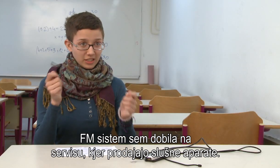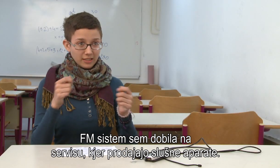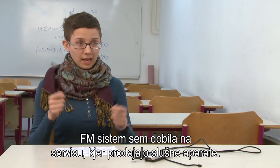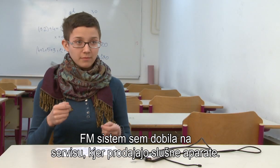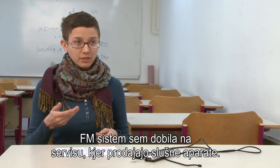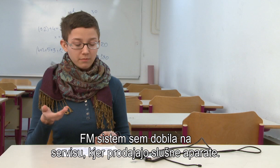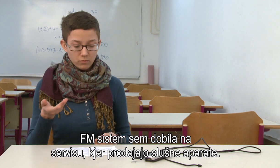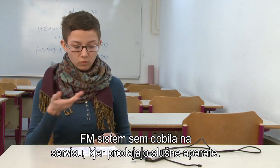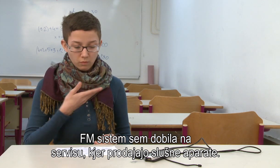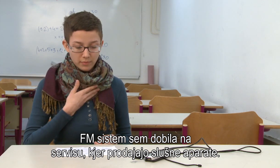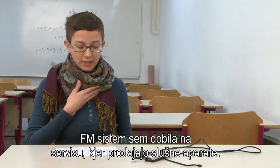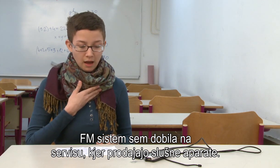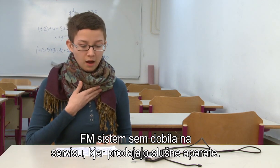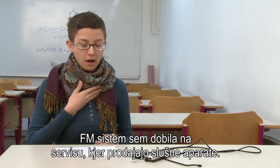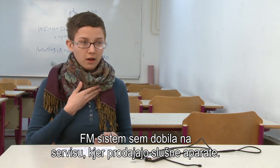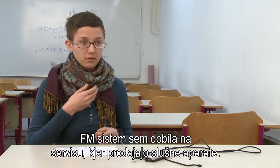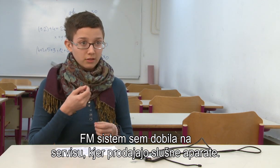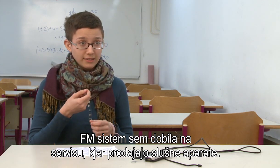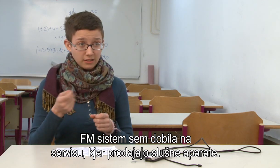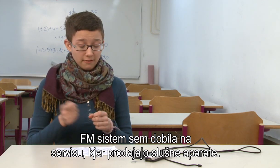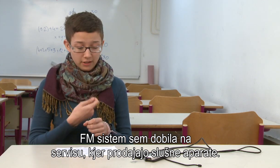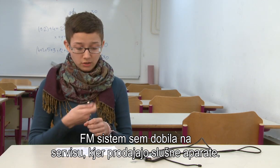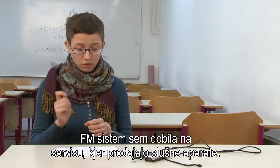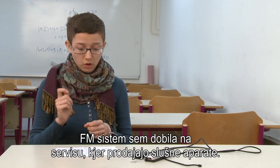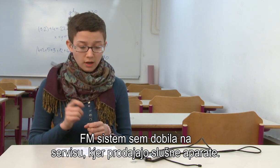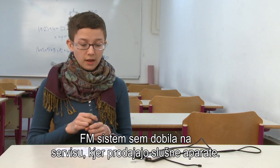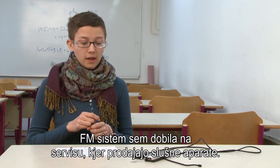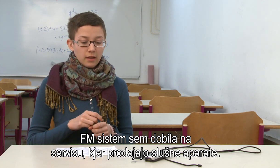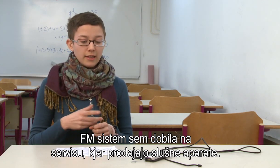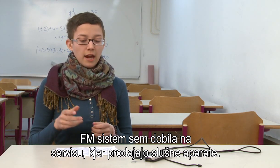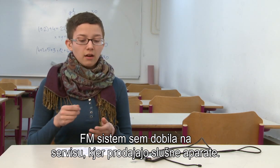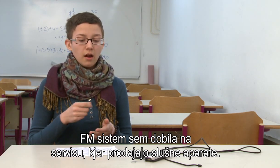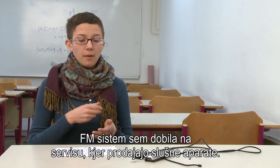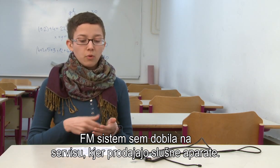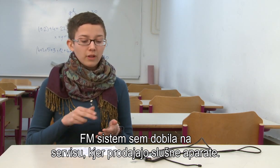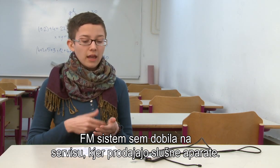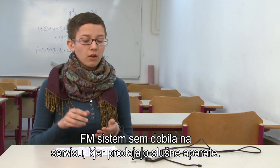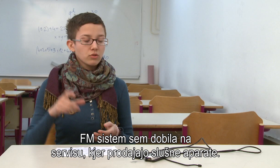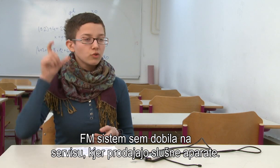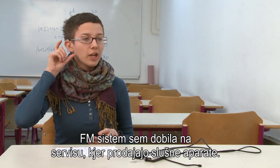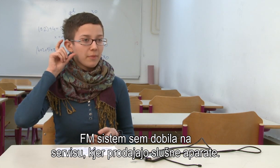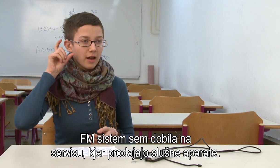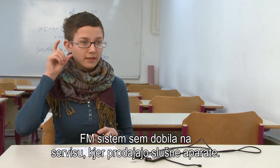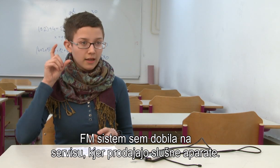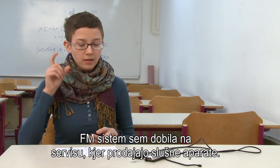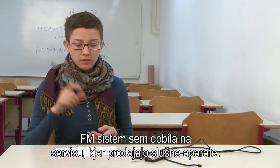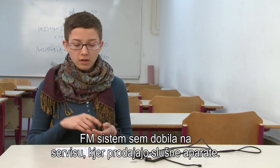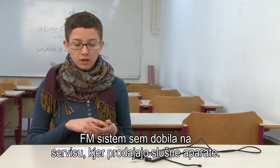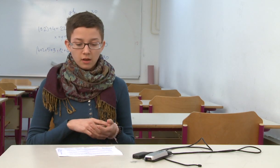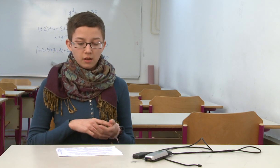FM sistem sem dobila na servisu, kjer prodajajo slušne